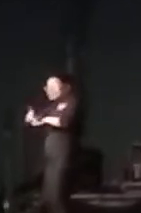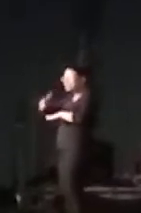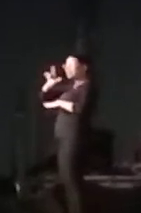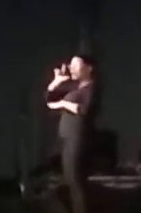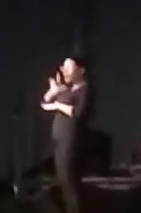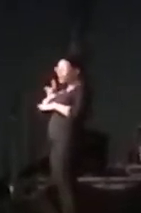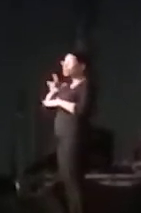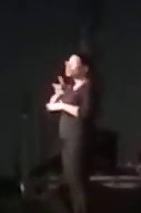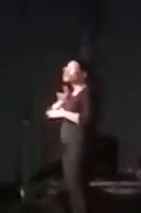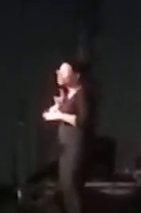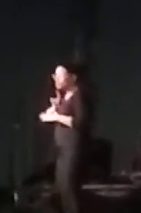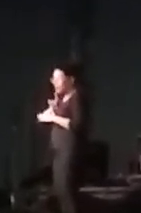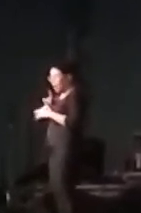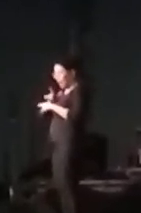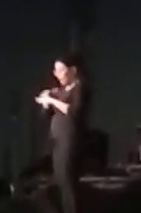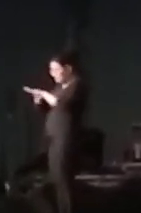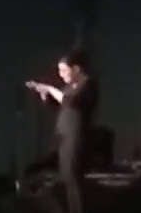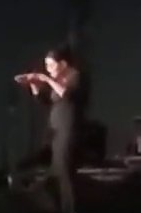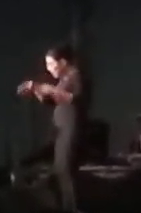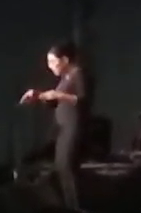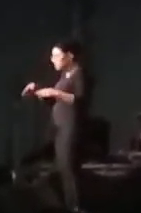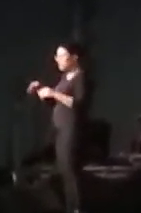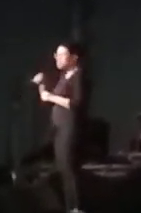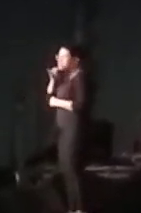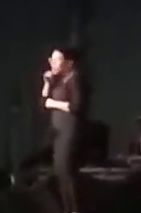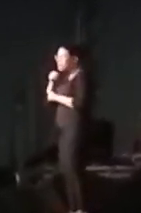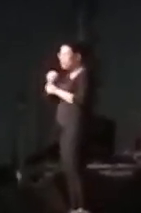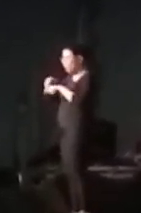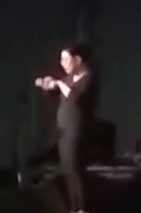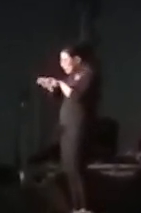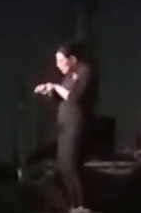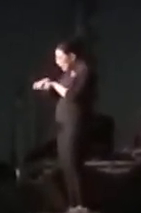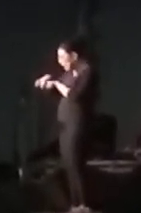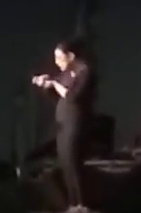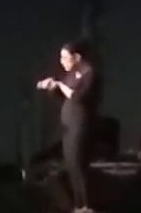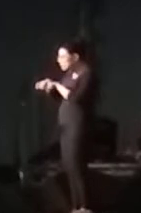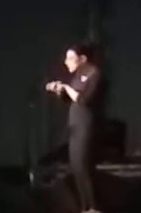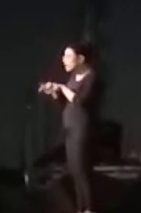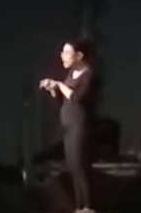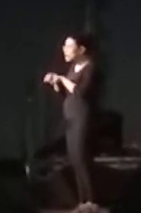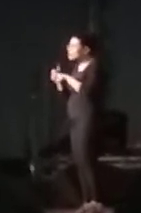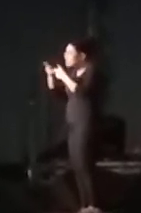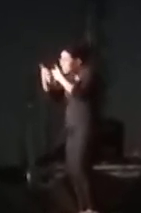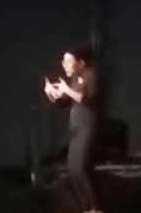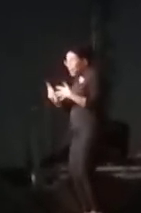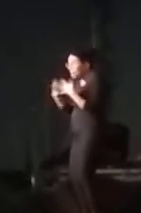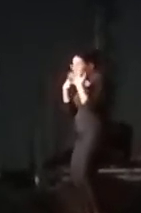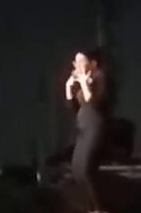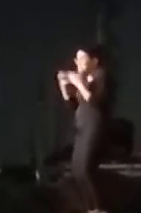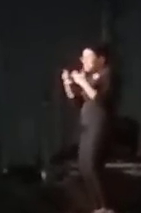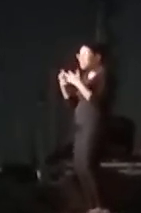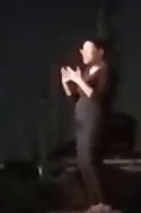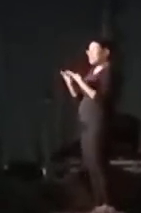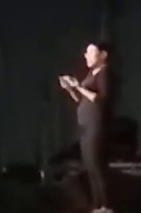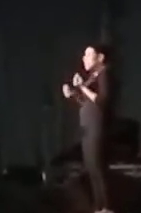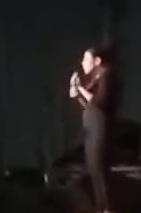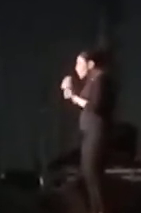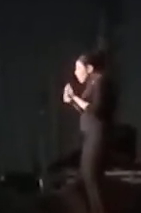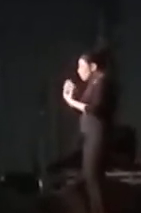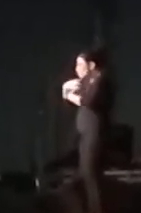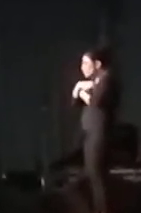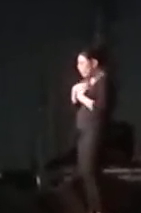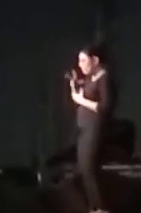um código debaixo da mesa de chutes, né? Do que podia, para ele não perceber a minha